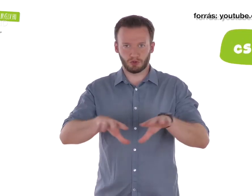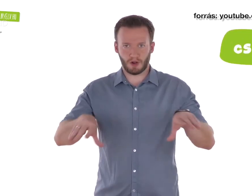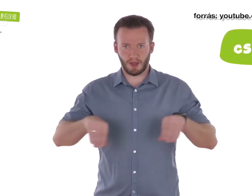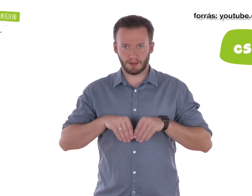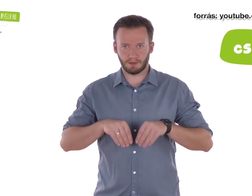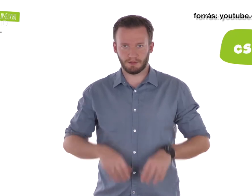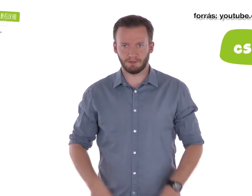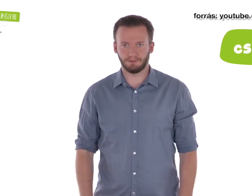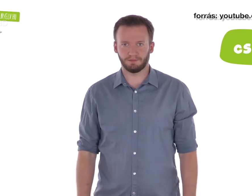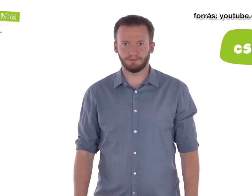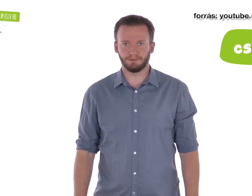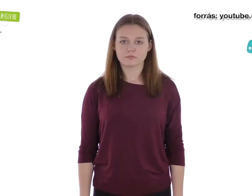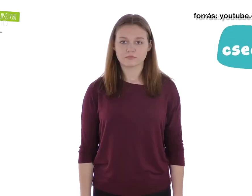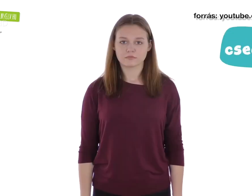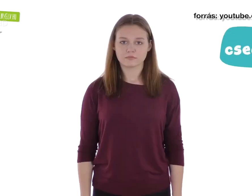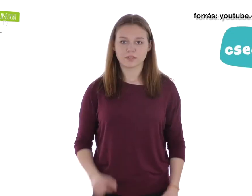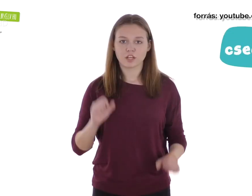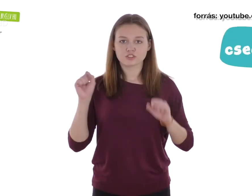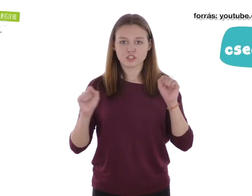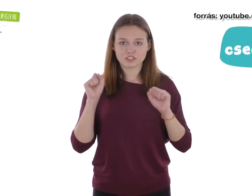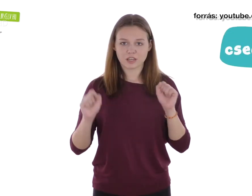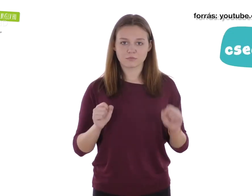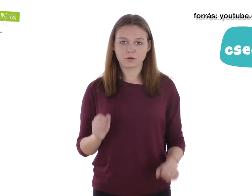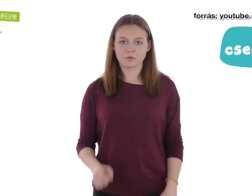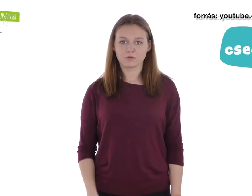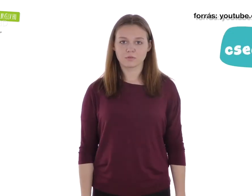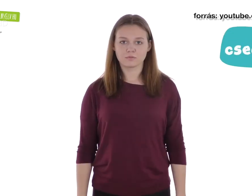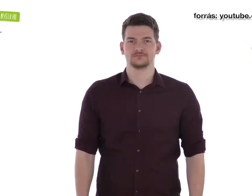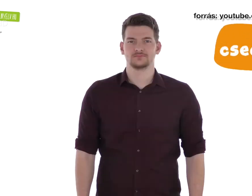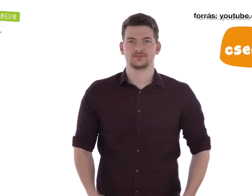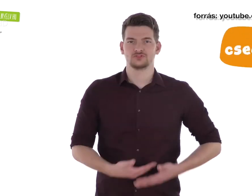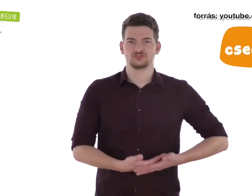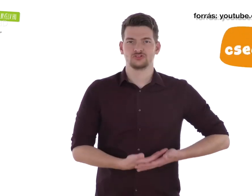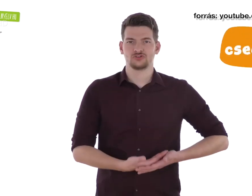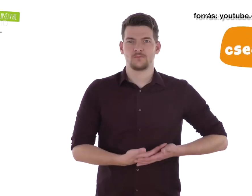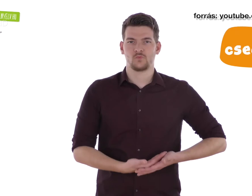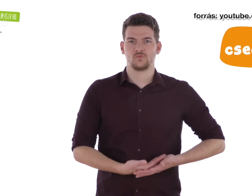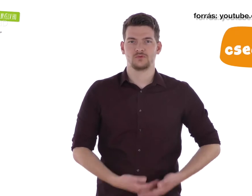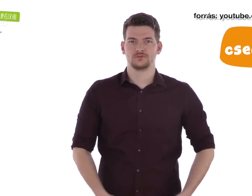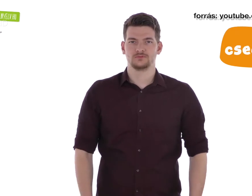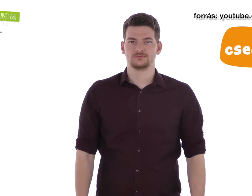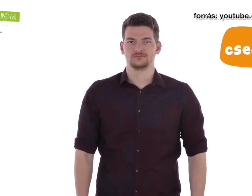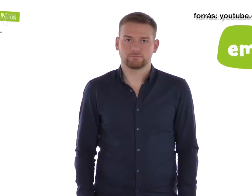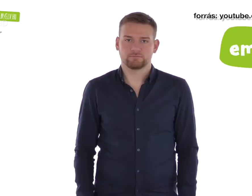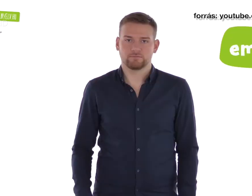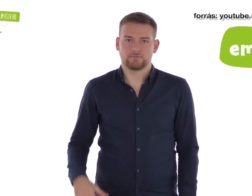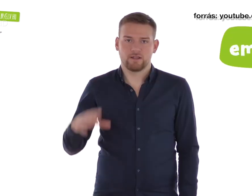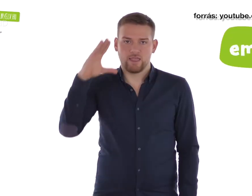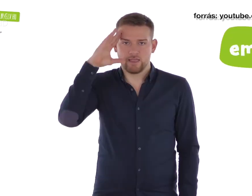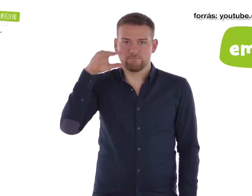a magyar jelnyelv használatát, ami azóta folyamatosan fejlődik. Kutatások indultak és oktatásokat is szerveztek.